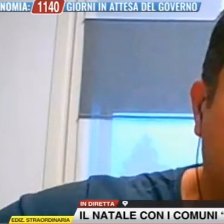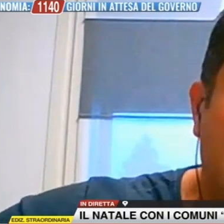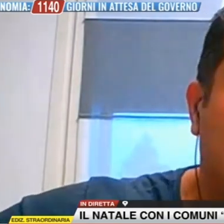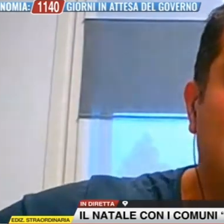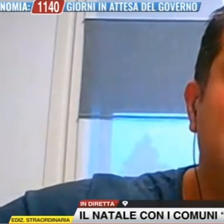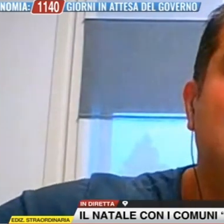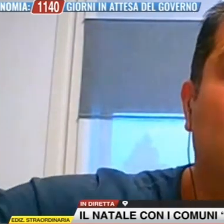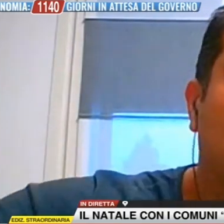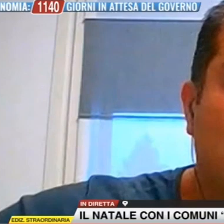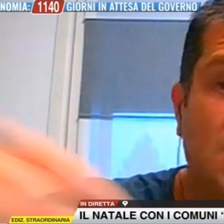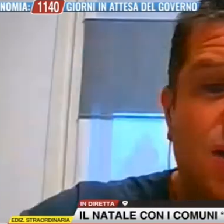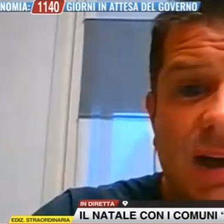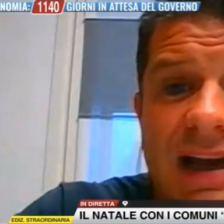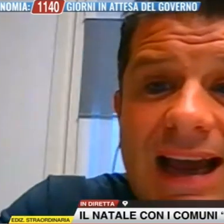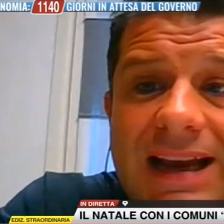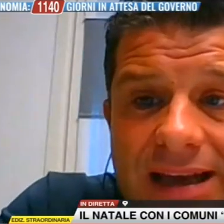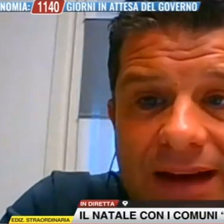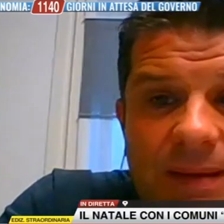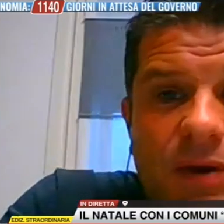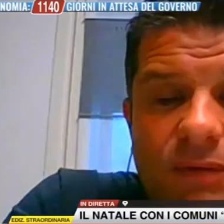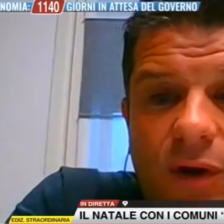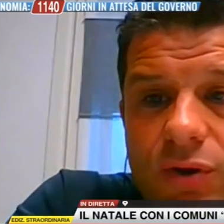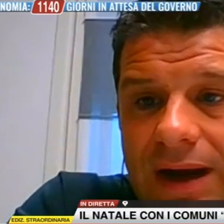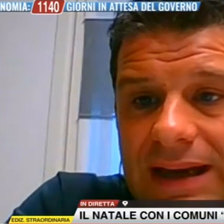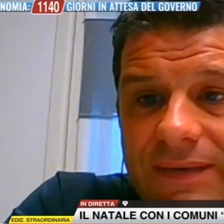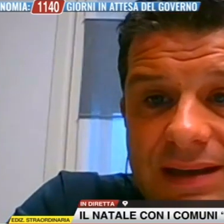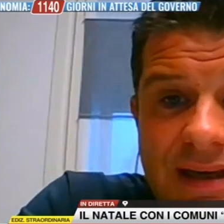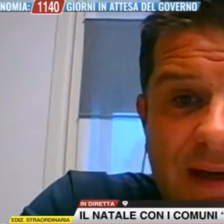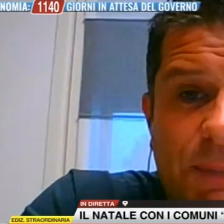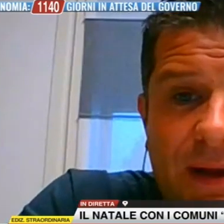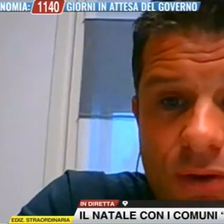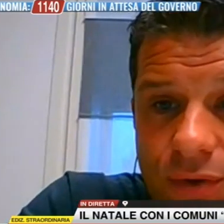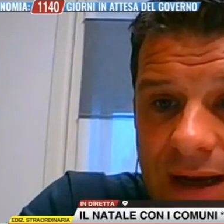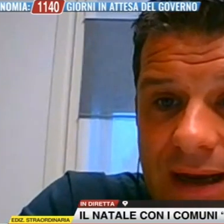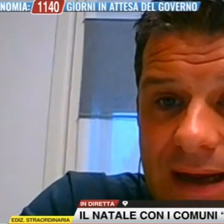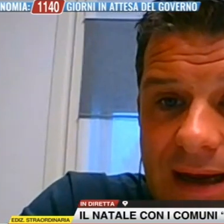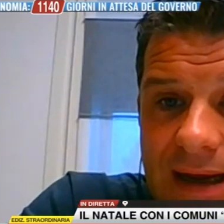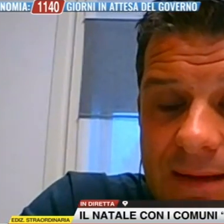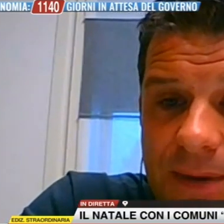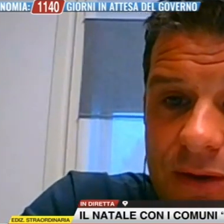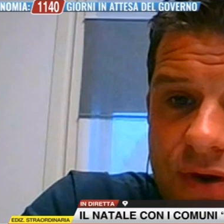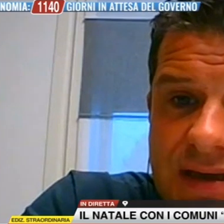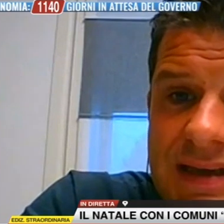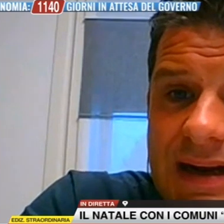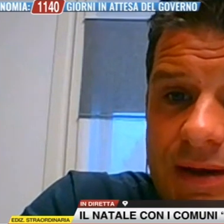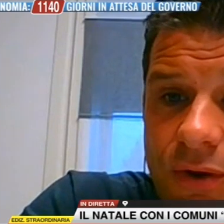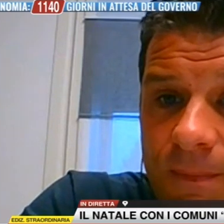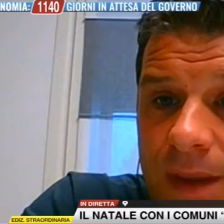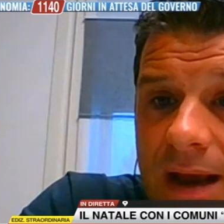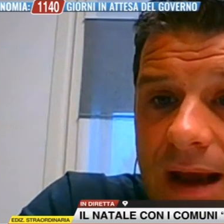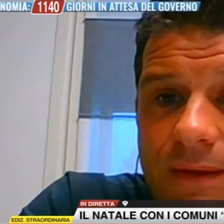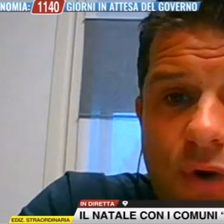le festività natalizie, in modo da consentirci, e lì avrebbe coinvolto anche invece l'imperatore. L'imperatore senza